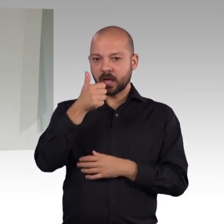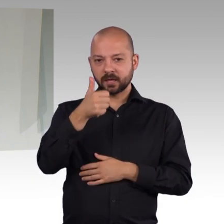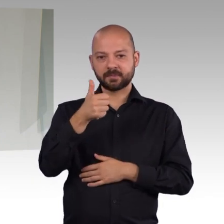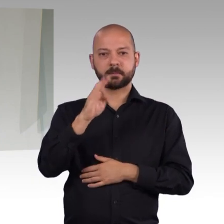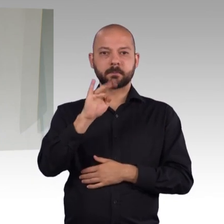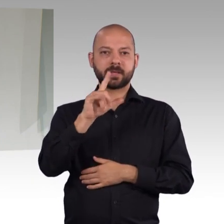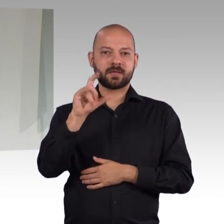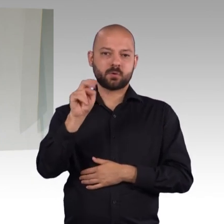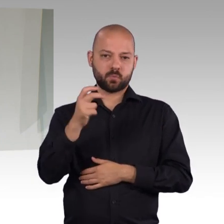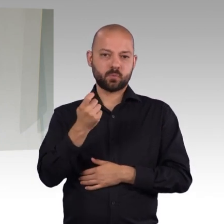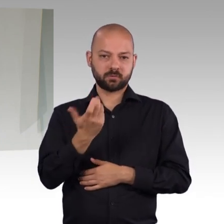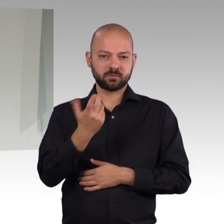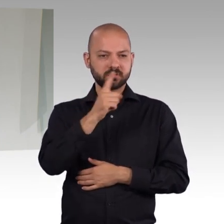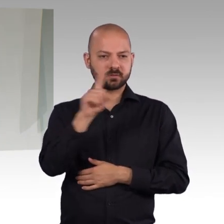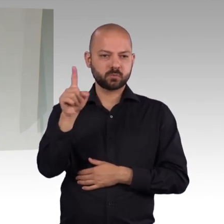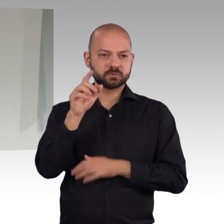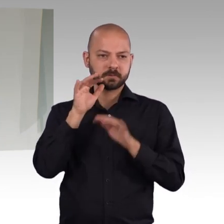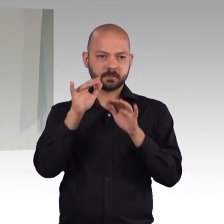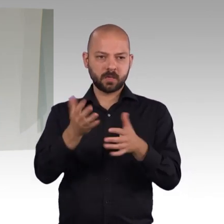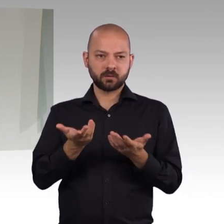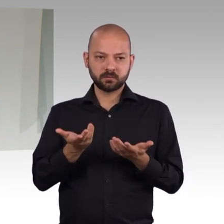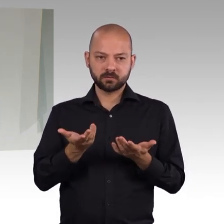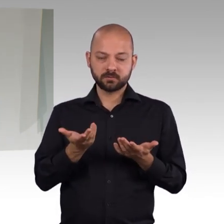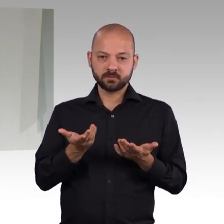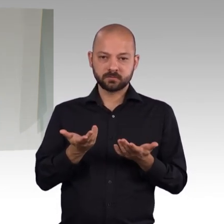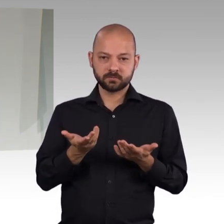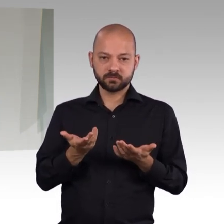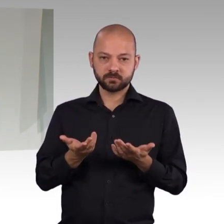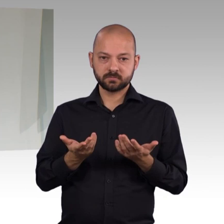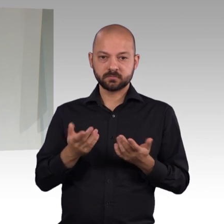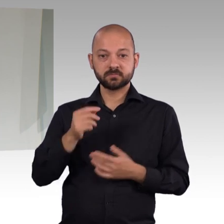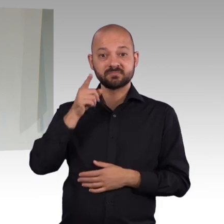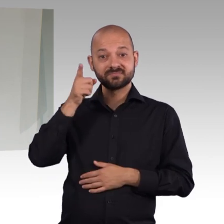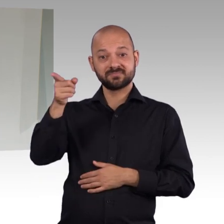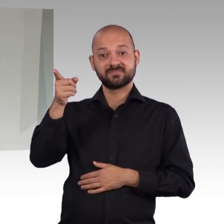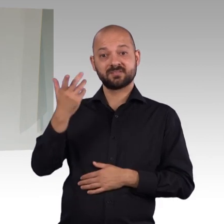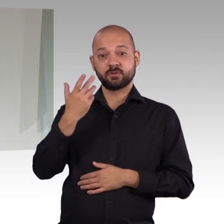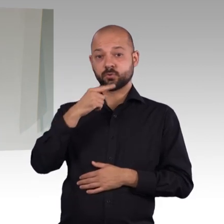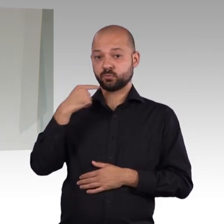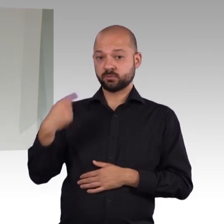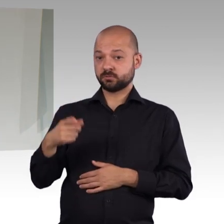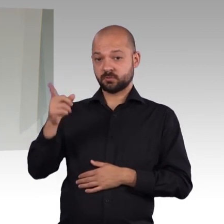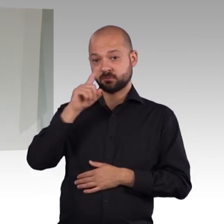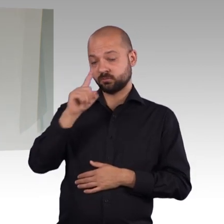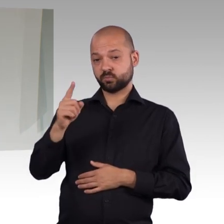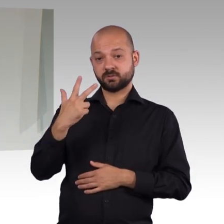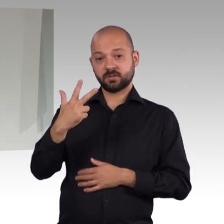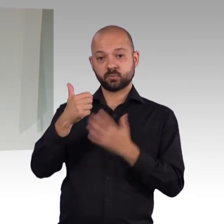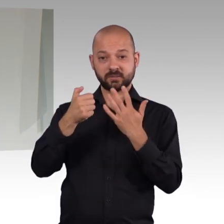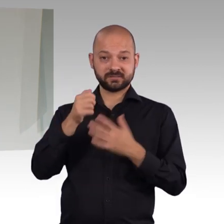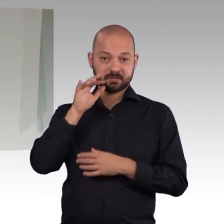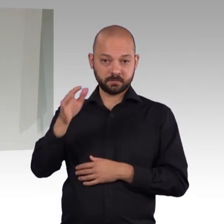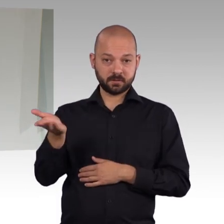Deutschland allein darüber liegen, meine Damen und Herren. Lassen Sie mich noch mal sehr grundsätzlich sagen, der Titel der Regierungserklärung macht deutlich,